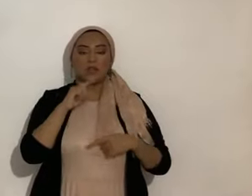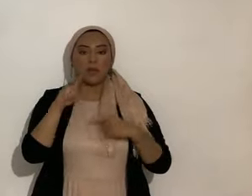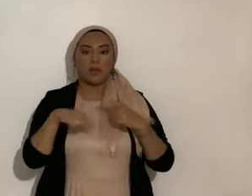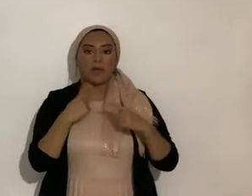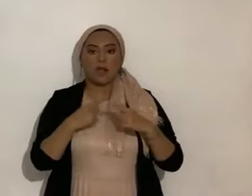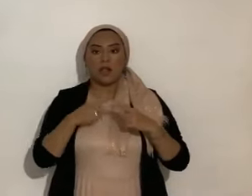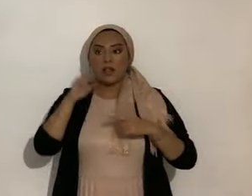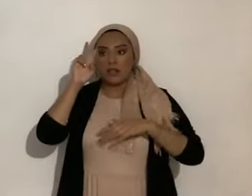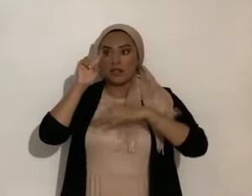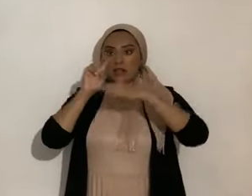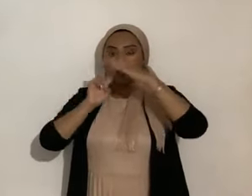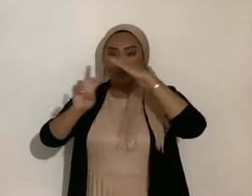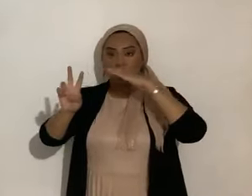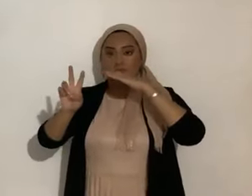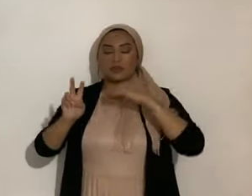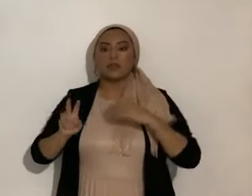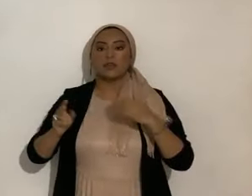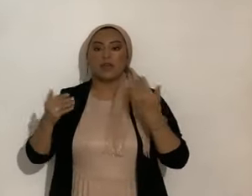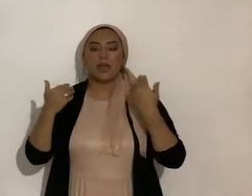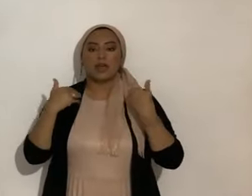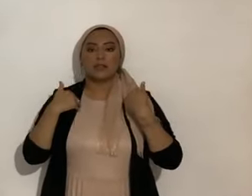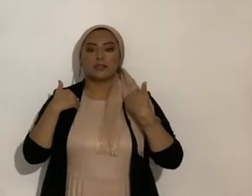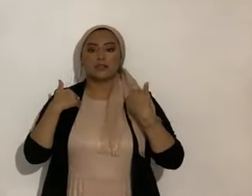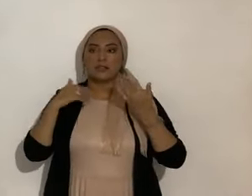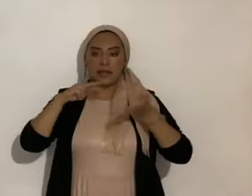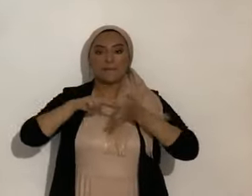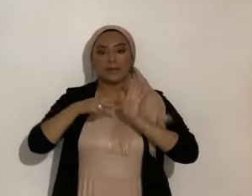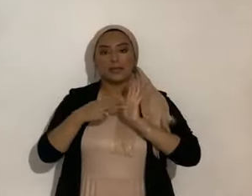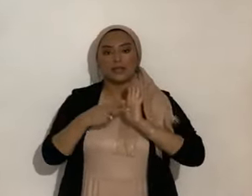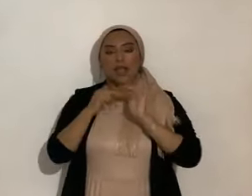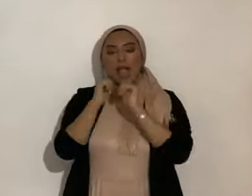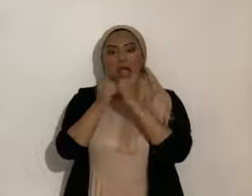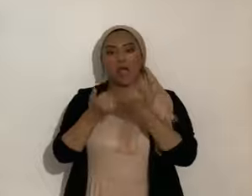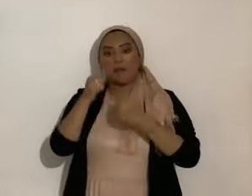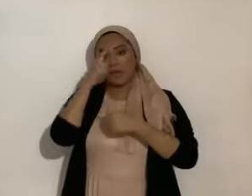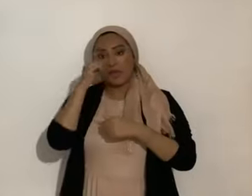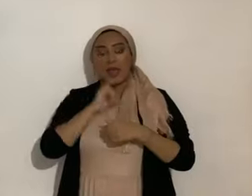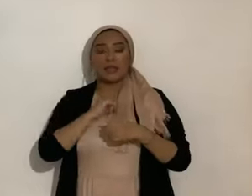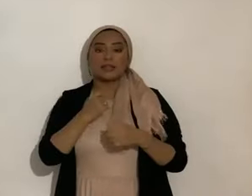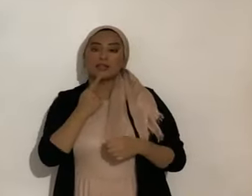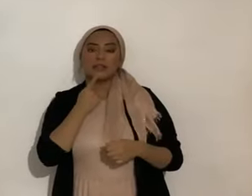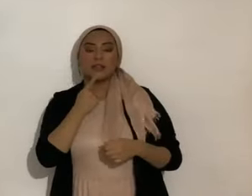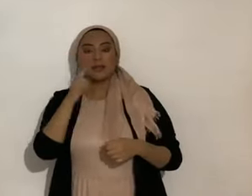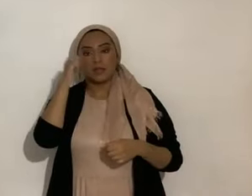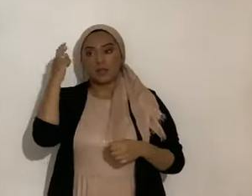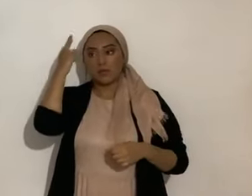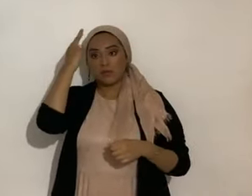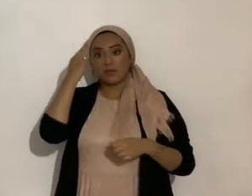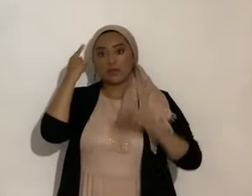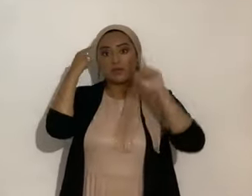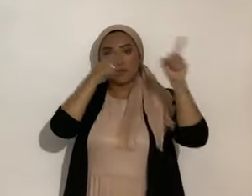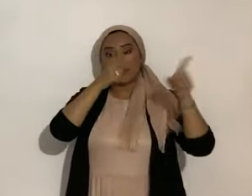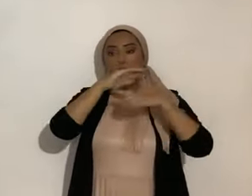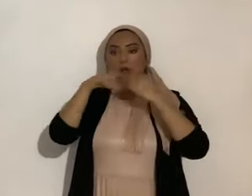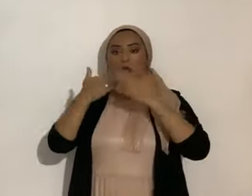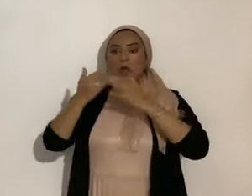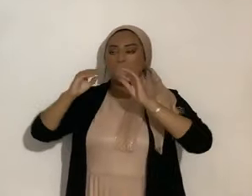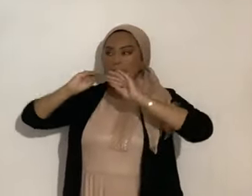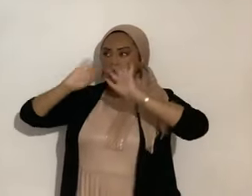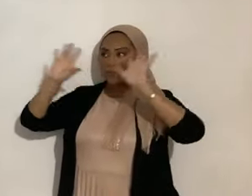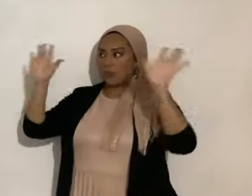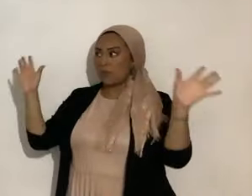visión tiene sentido. ¿Cómo? Porque yo dije que el objetivo de la razón es que todo esté claro, que todo